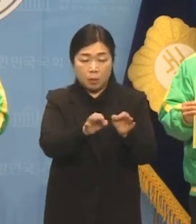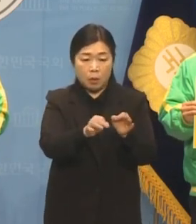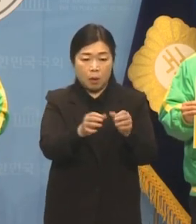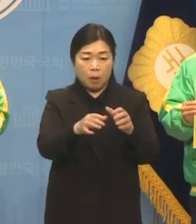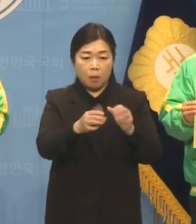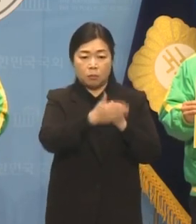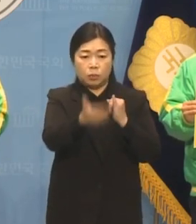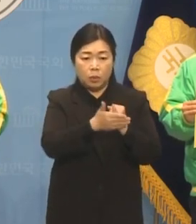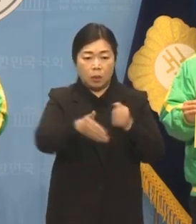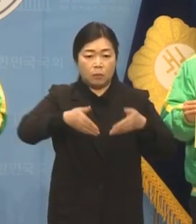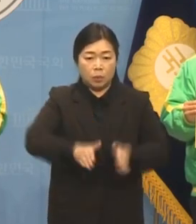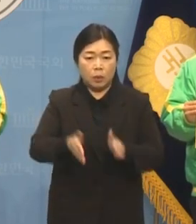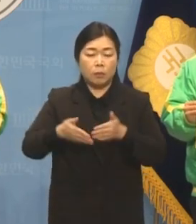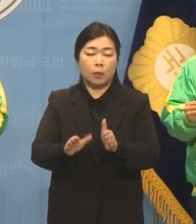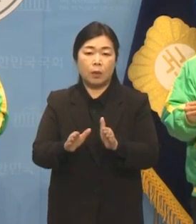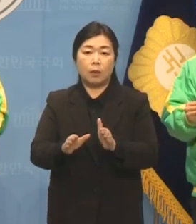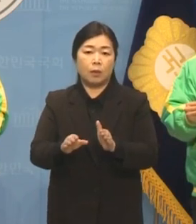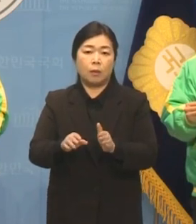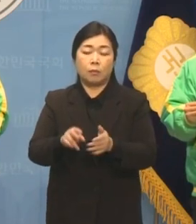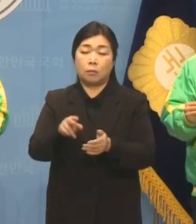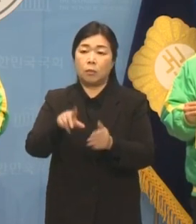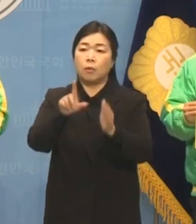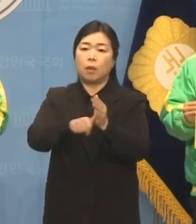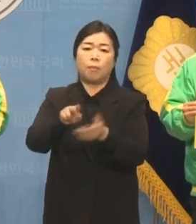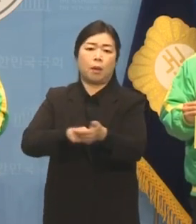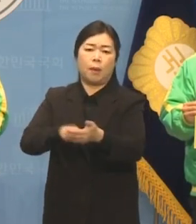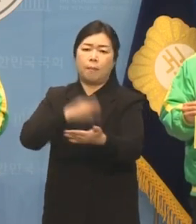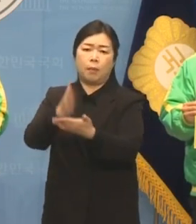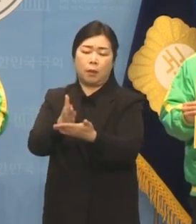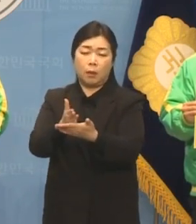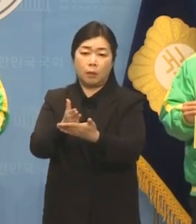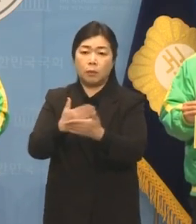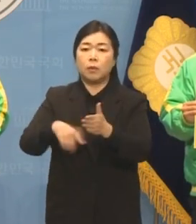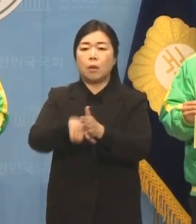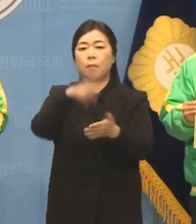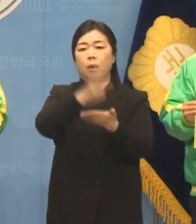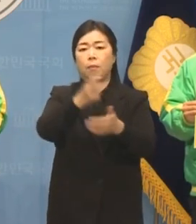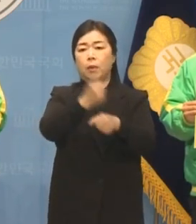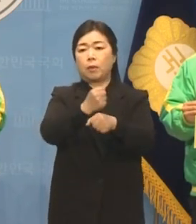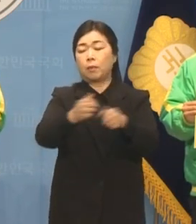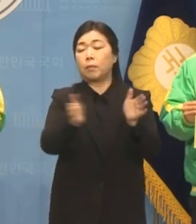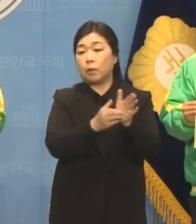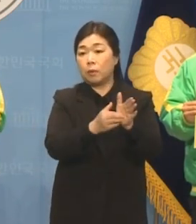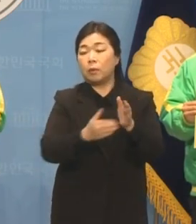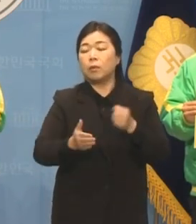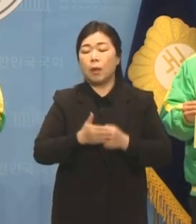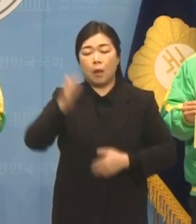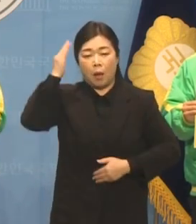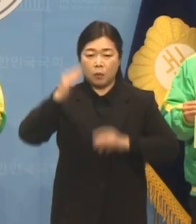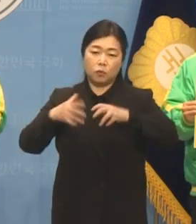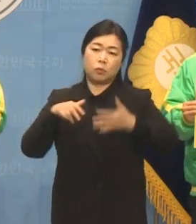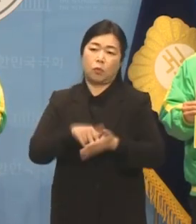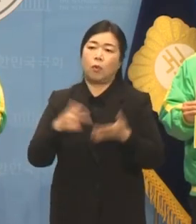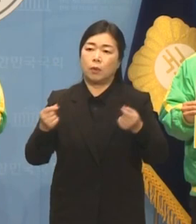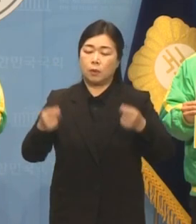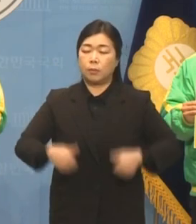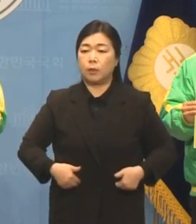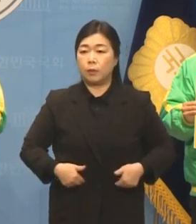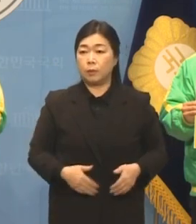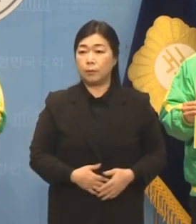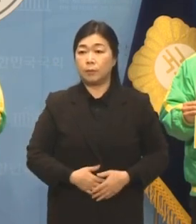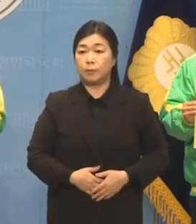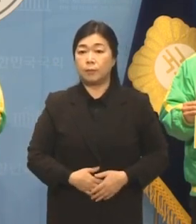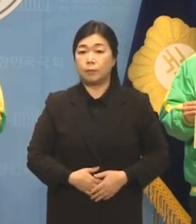판매가 불가능하도록 했습니다. 우리도 반려동물을 위한 공적인 체계가 필요할 때입니다. 녹색정의당은